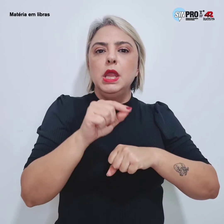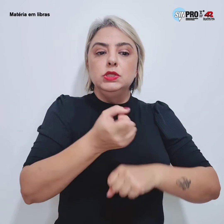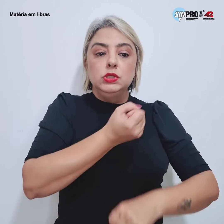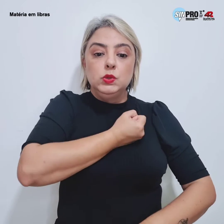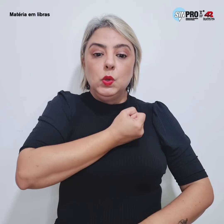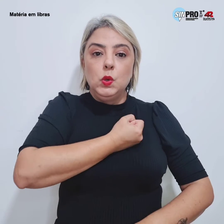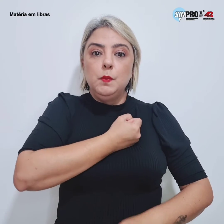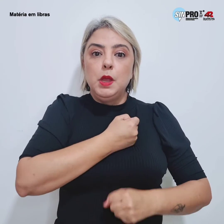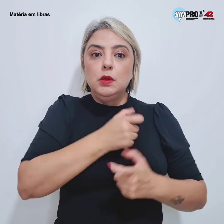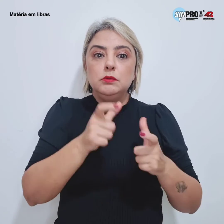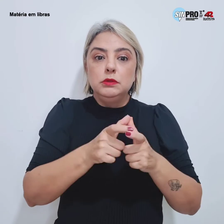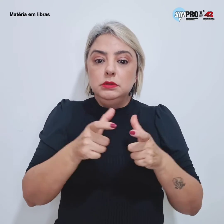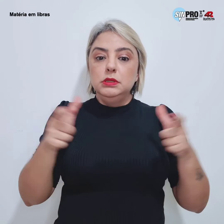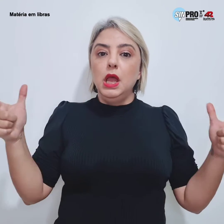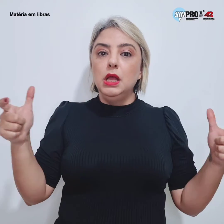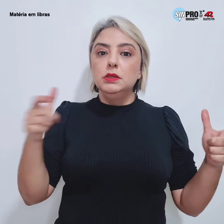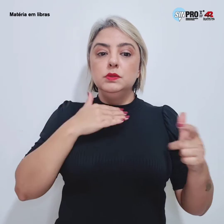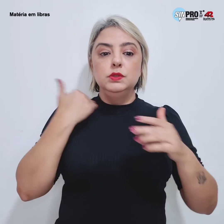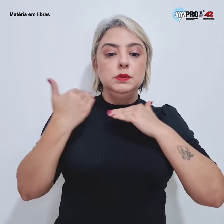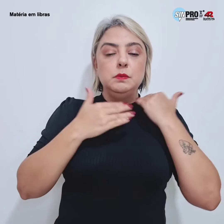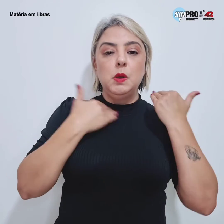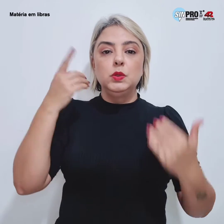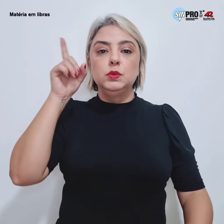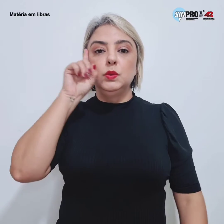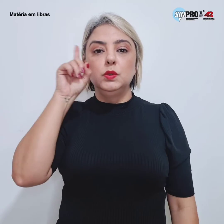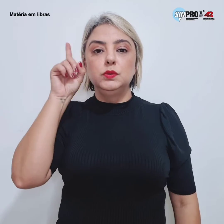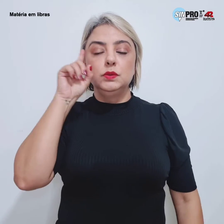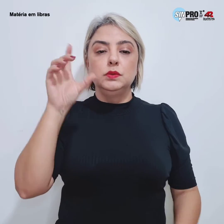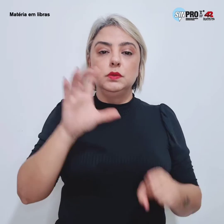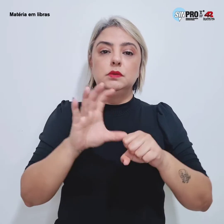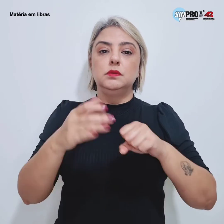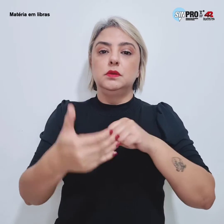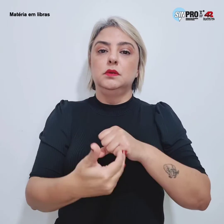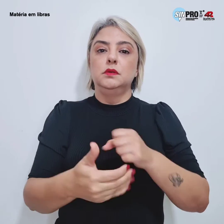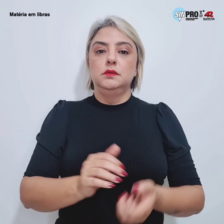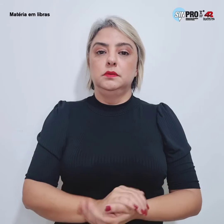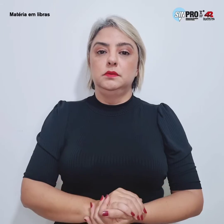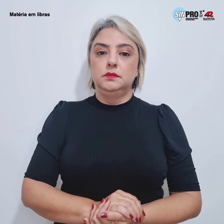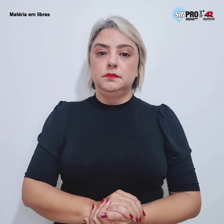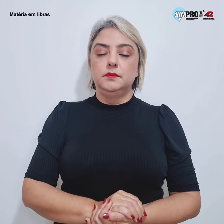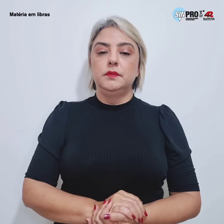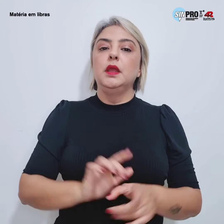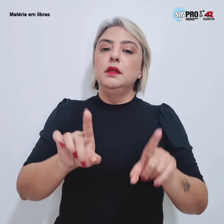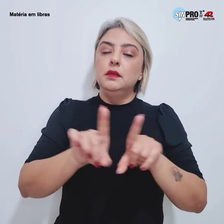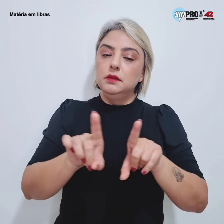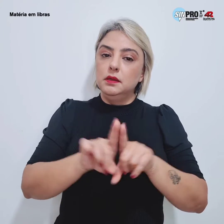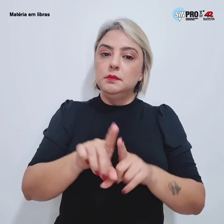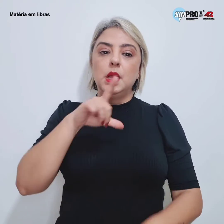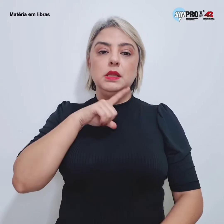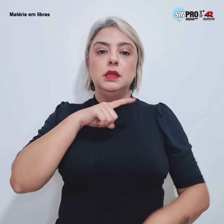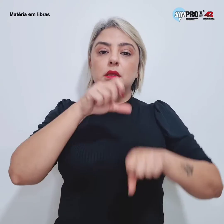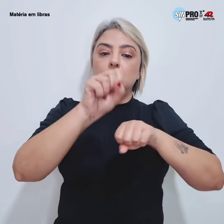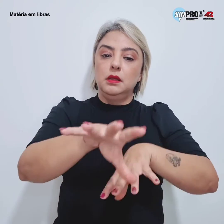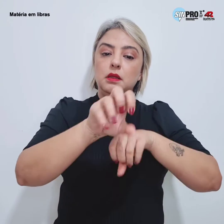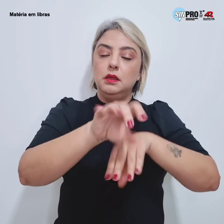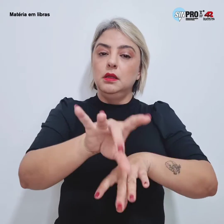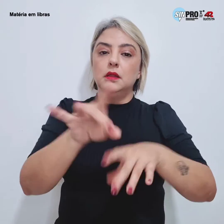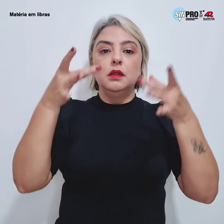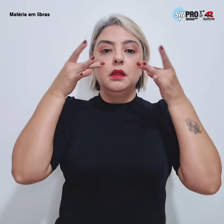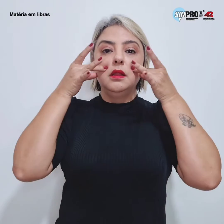essa quantidade exorbitante e desnecessária de mortes diárias por Covid-19, bem como ter a